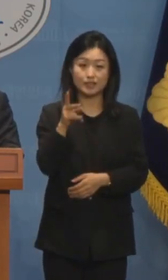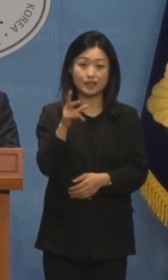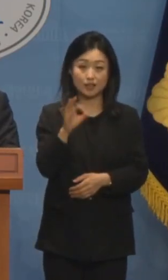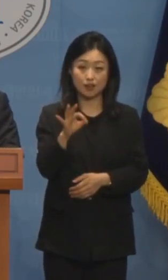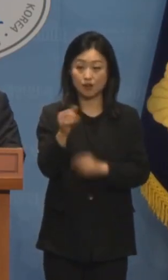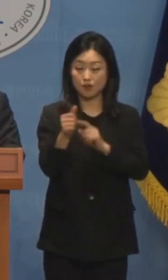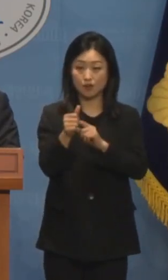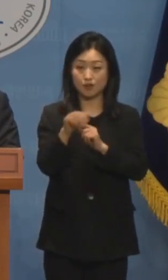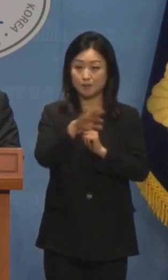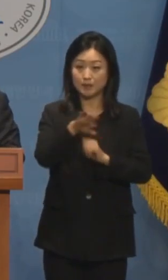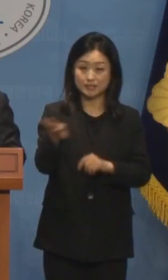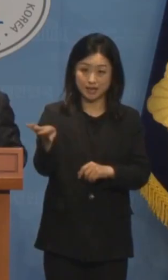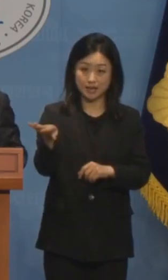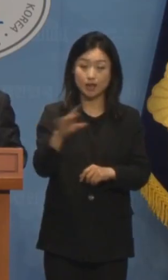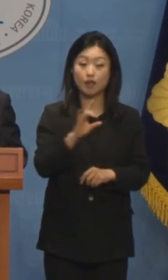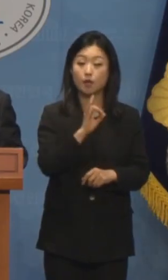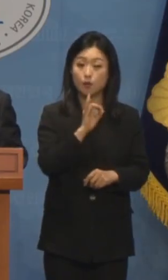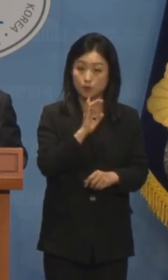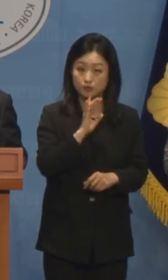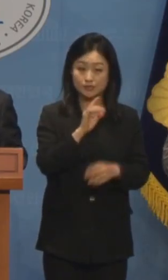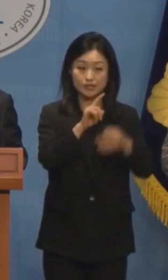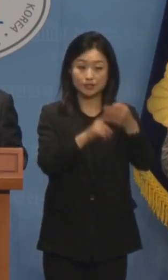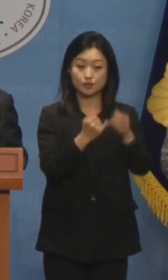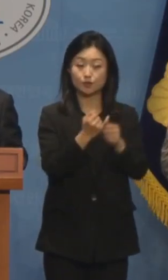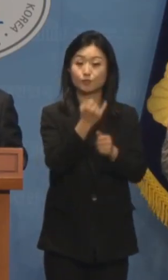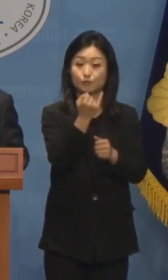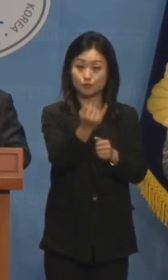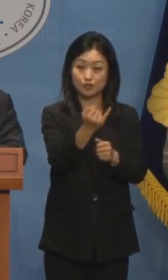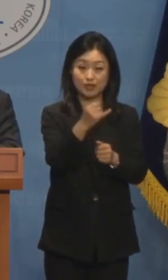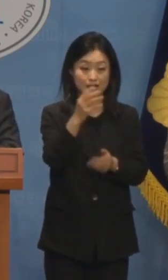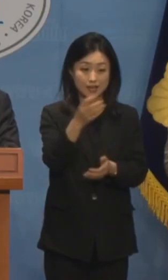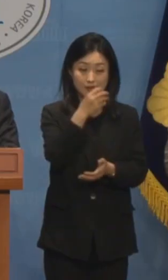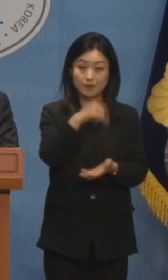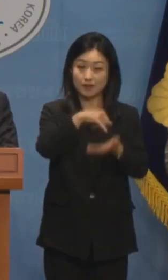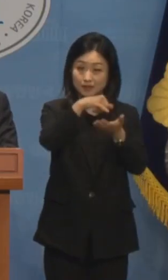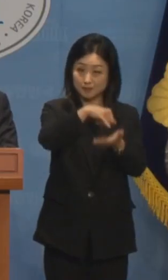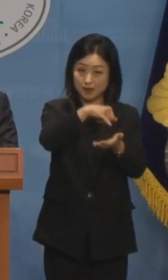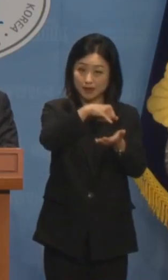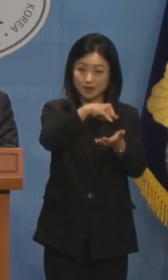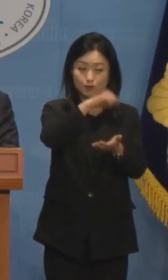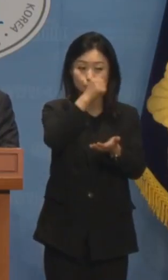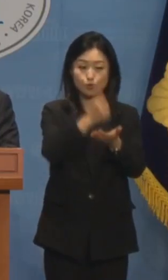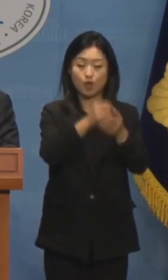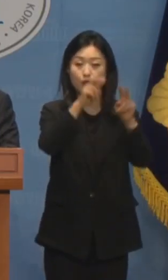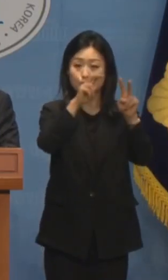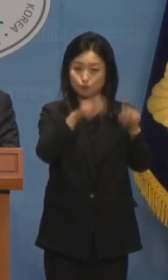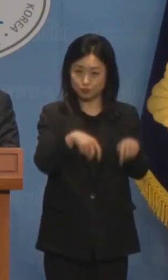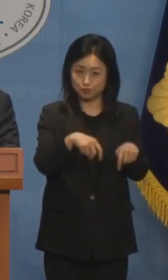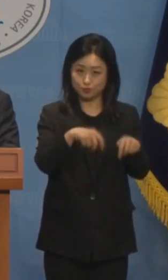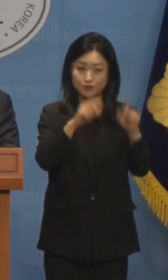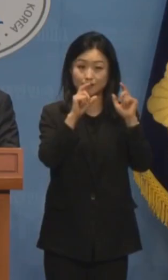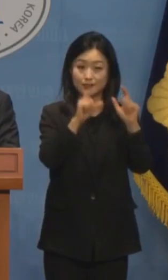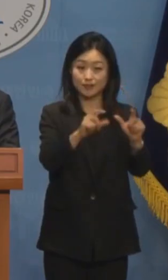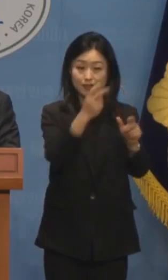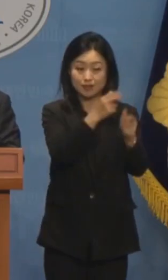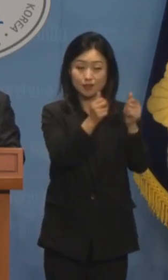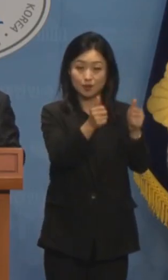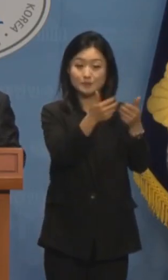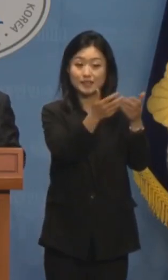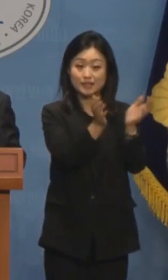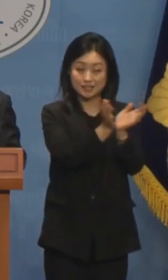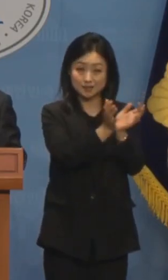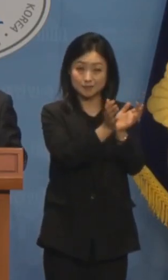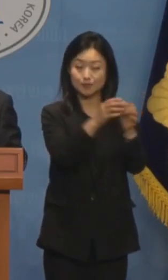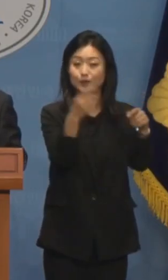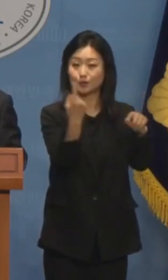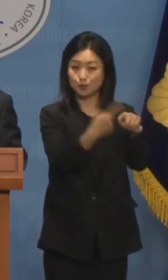참여는 배제하고 오직 김건희 여사 명품백 수수 의혹을 무혐의로 결론낸 검찰 수사팀과